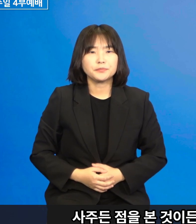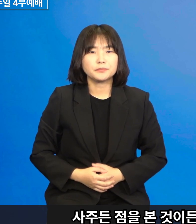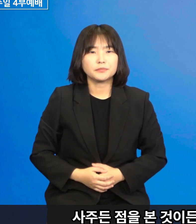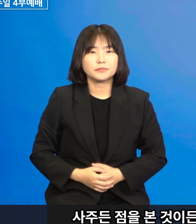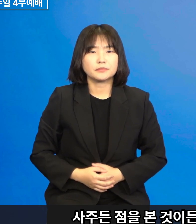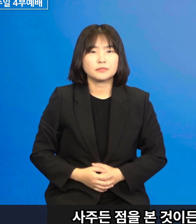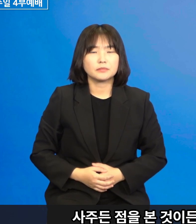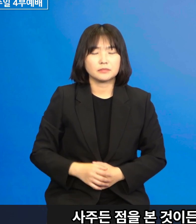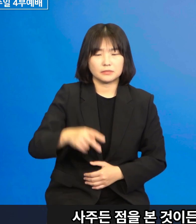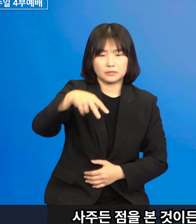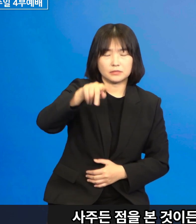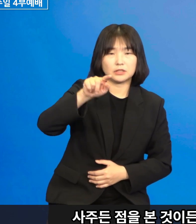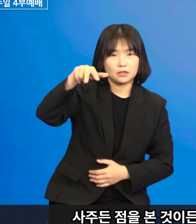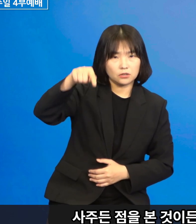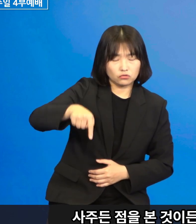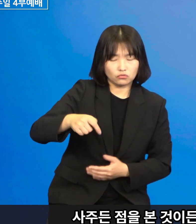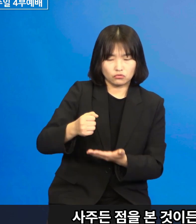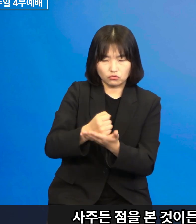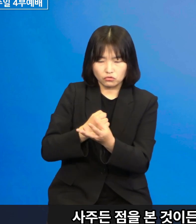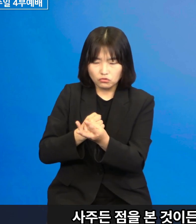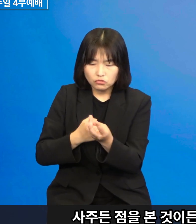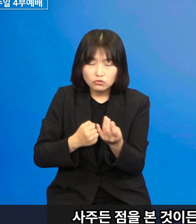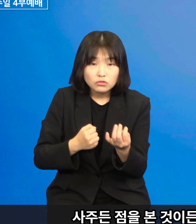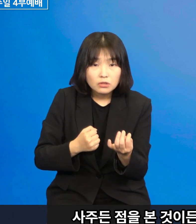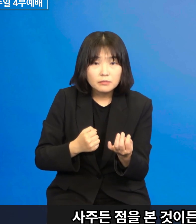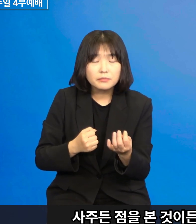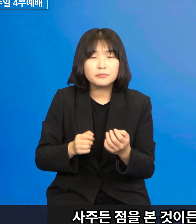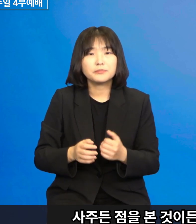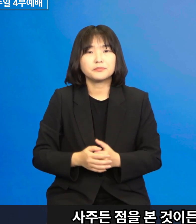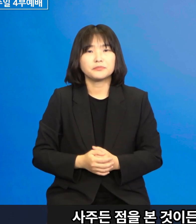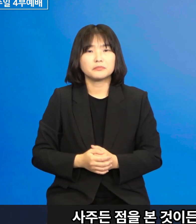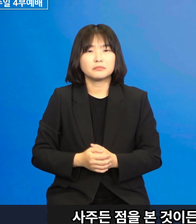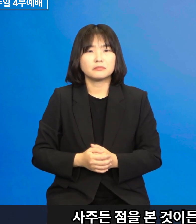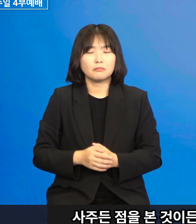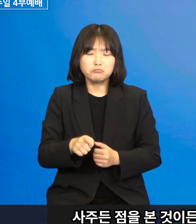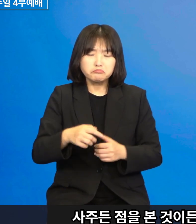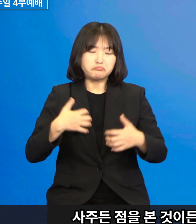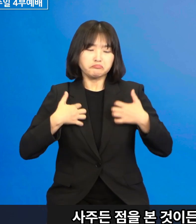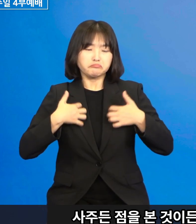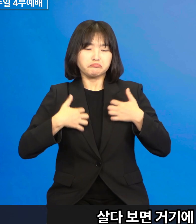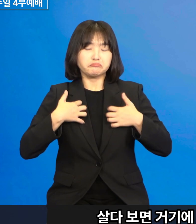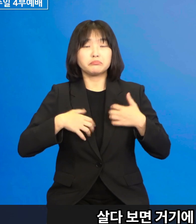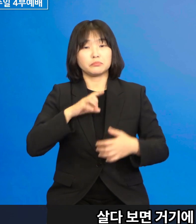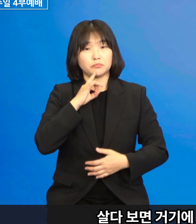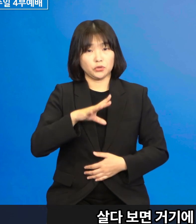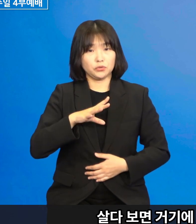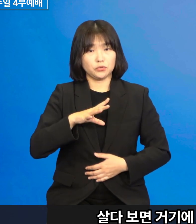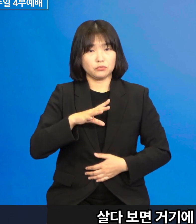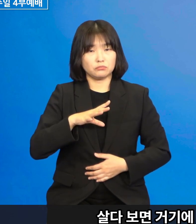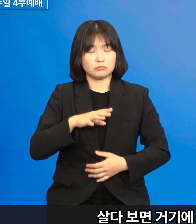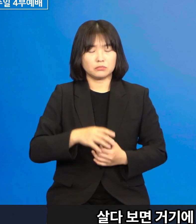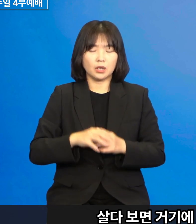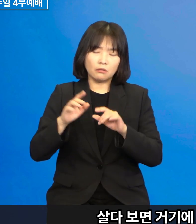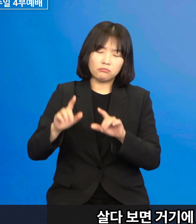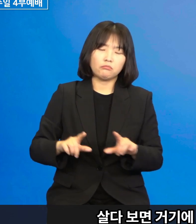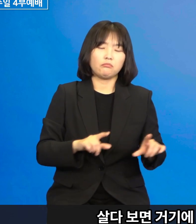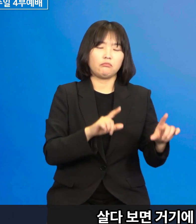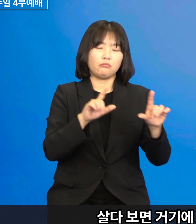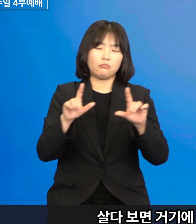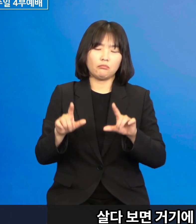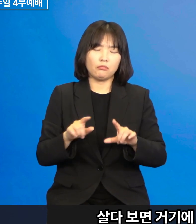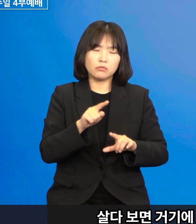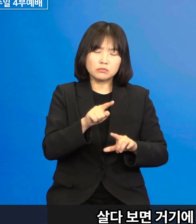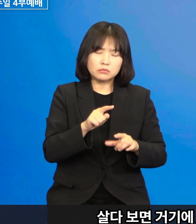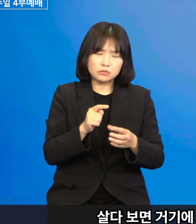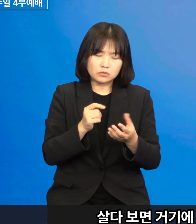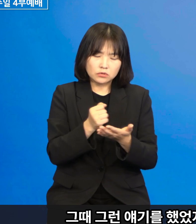사주든 점을 본 것이든 어떤 얘기가 재미로 본 건데 살다 보면 그게 신경이 쓰인다는